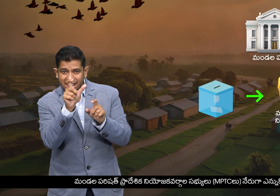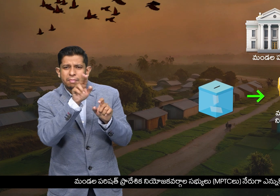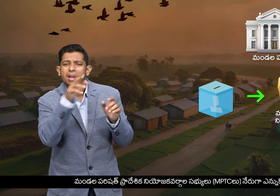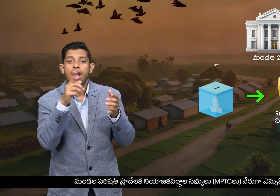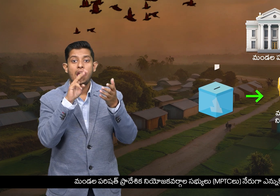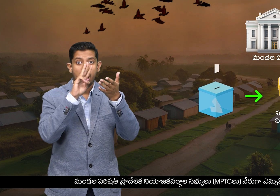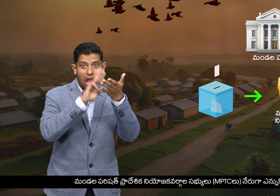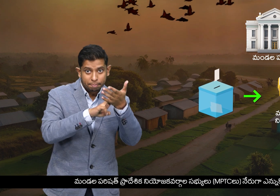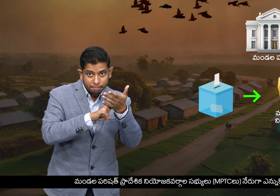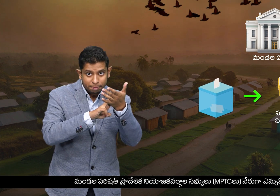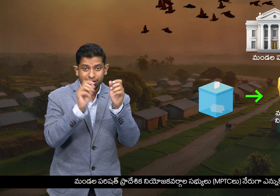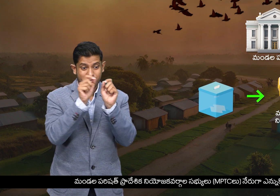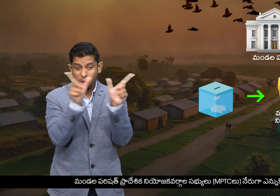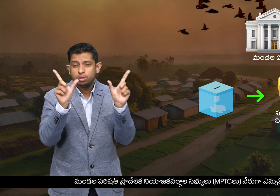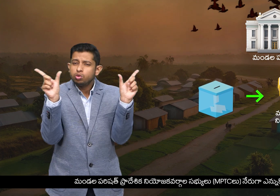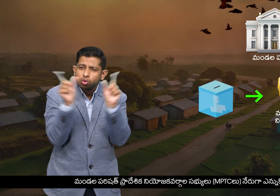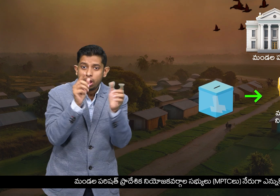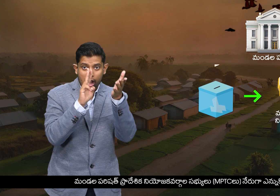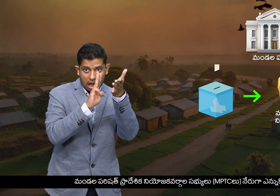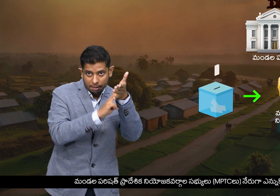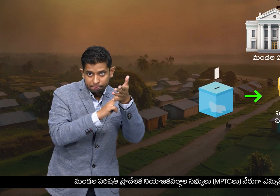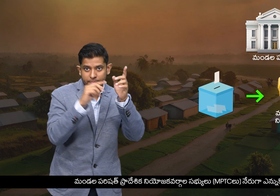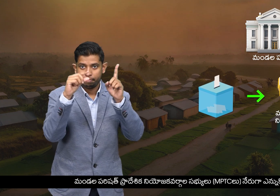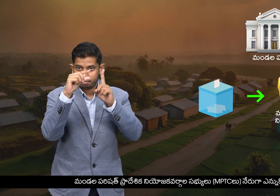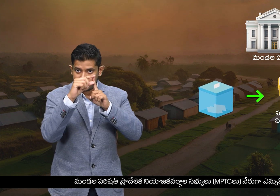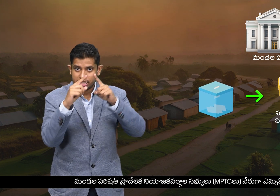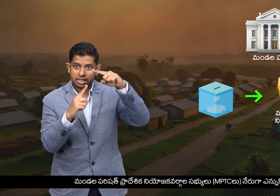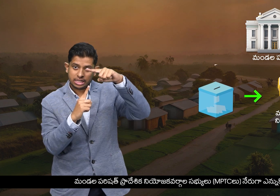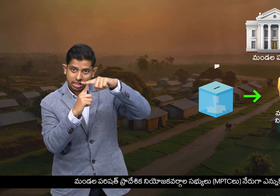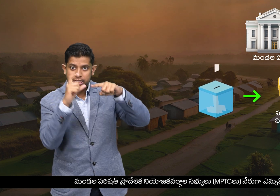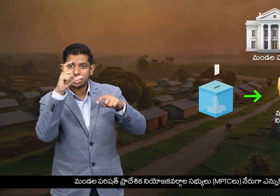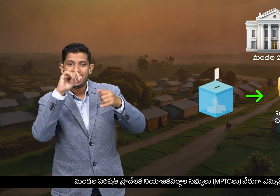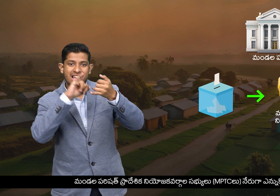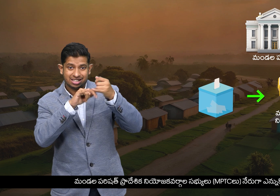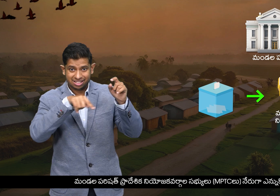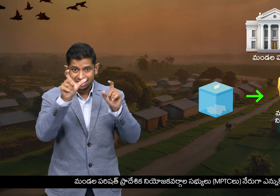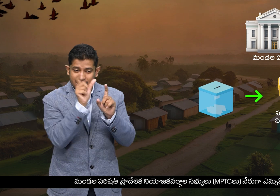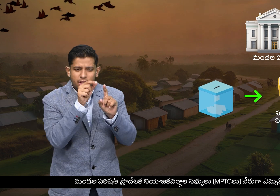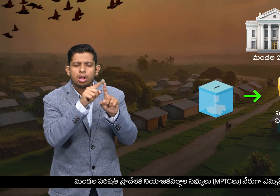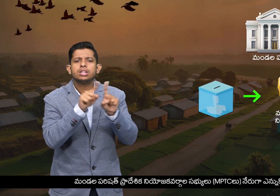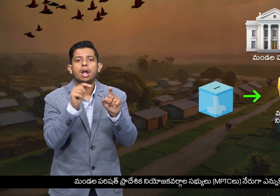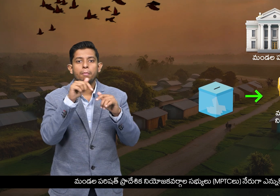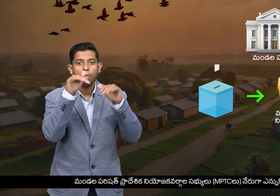మండల పరిషత్ ప్రాదేశిక నియోజకవర్గాల సభ్యులు నేరుగా ఎన్నుకోబడతారు.